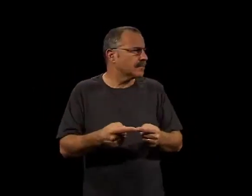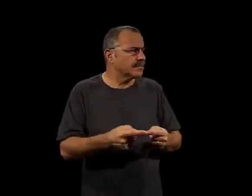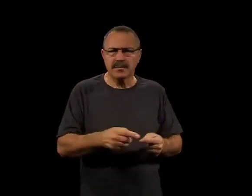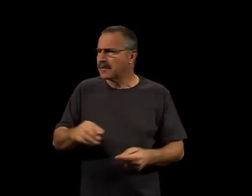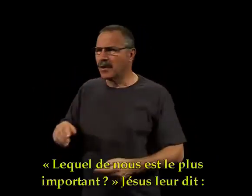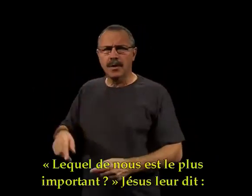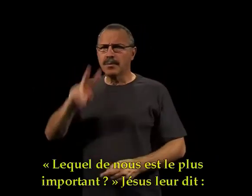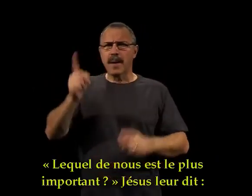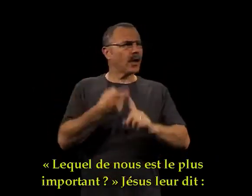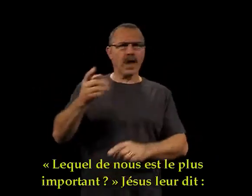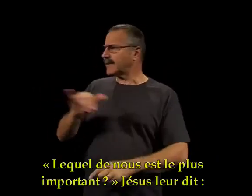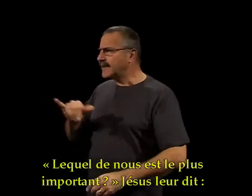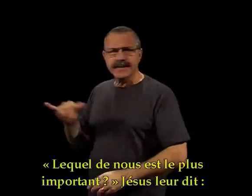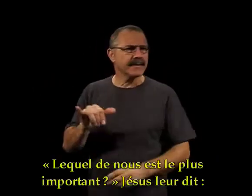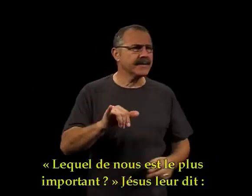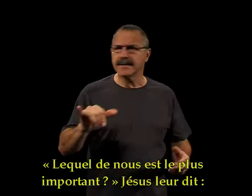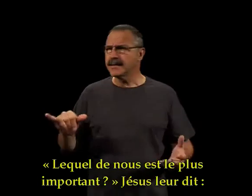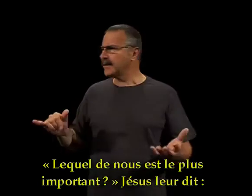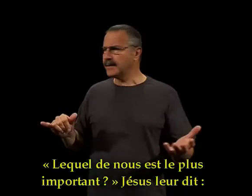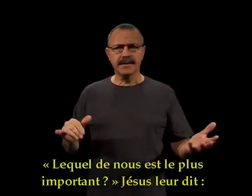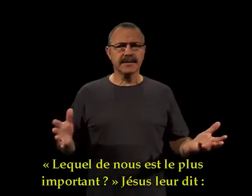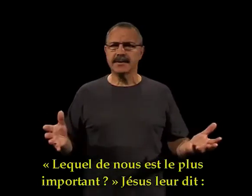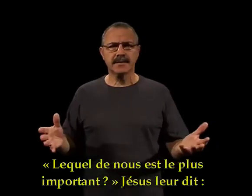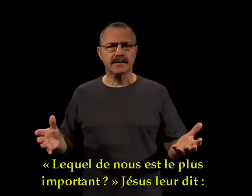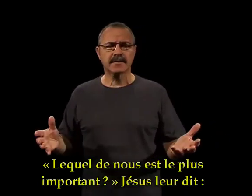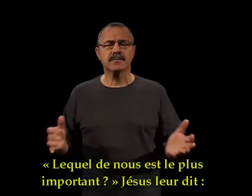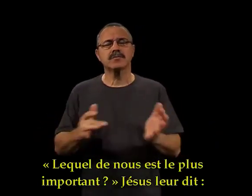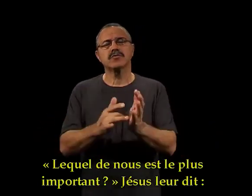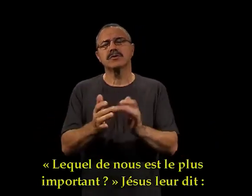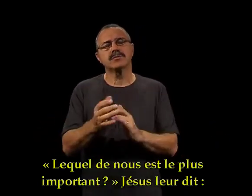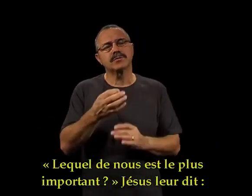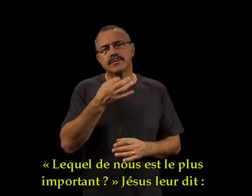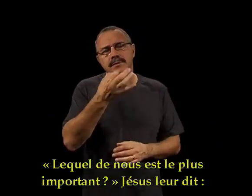Ils se demandent : lequel de nous est le plus important ? Jésus leur dit :